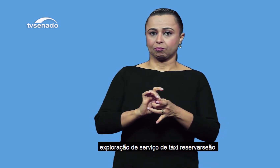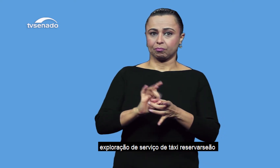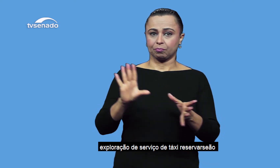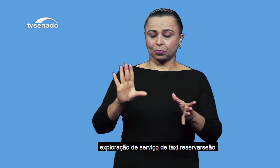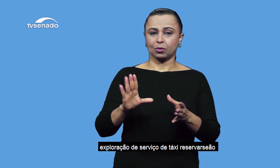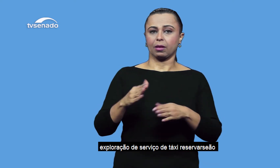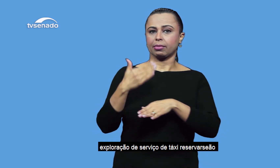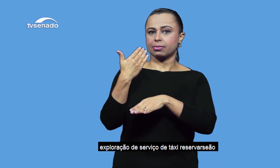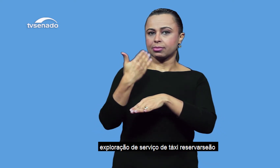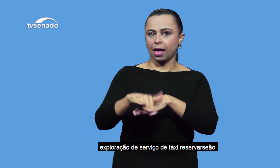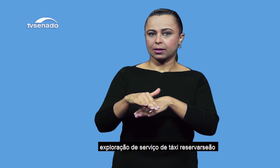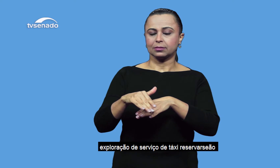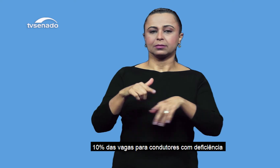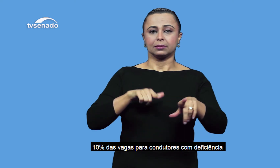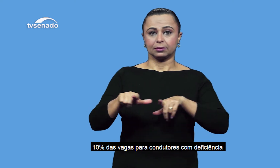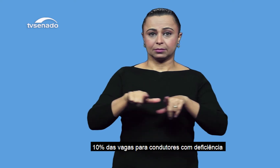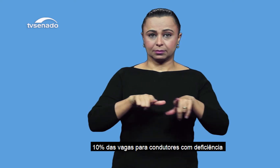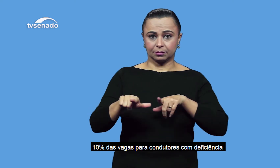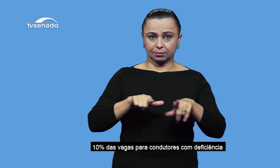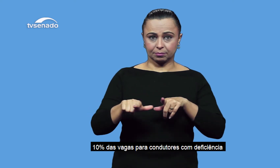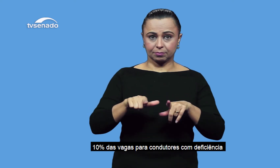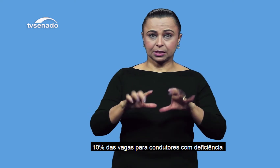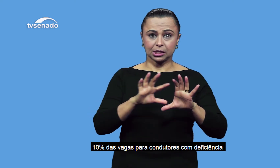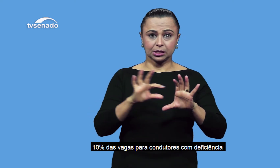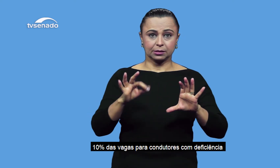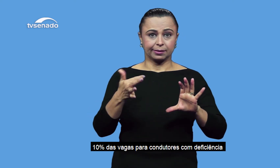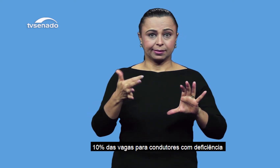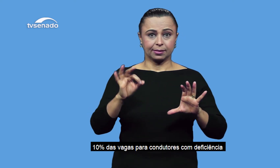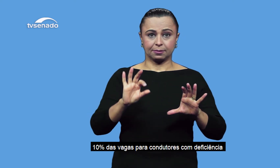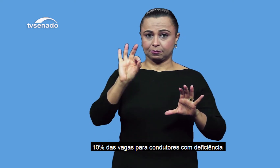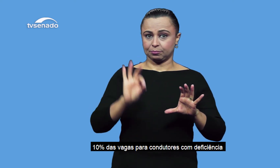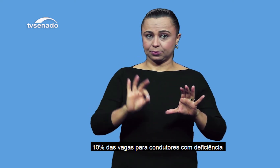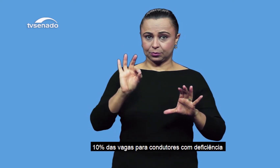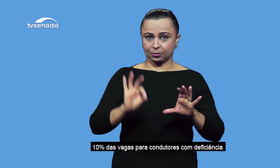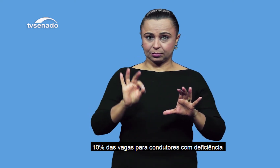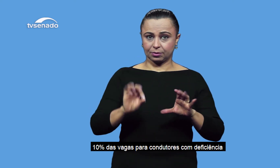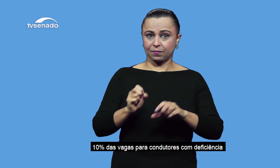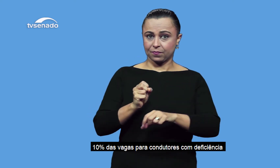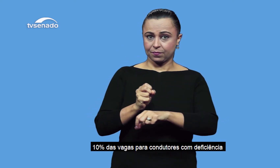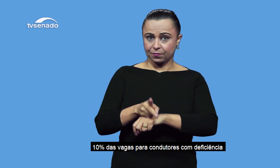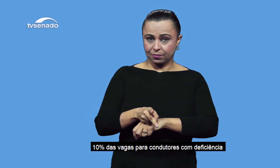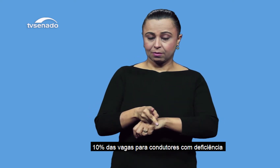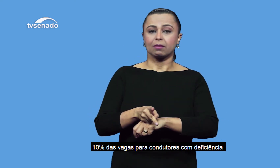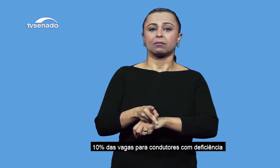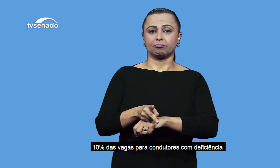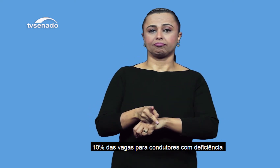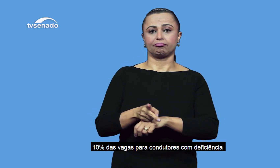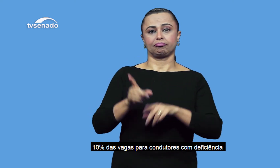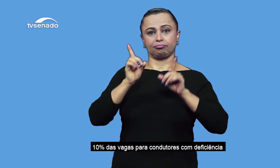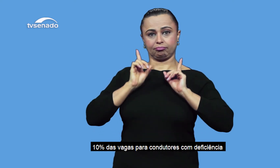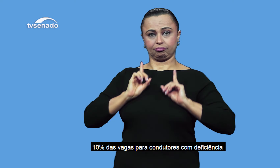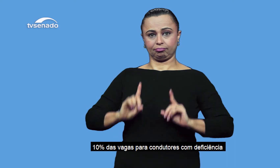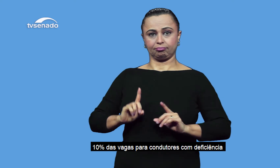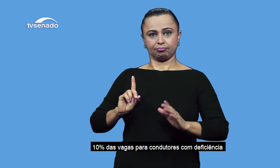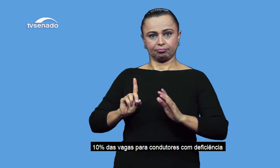de táxi reservar se ão 10% das vagas para condutores com deficiência